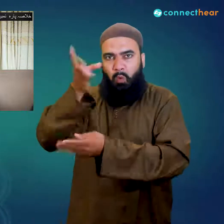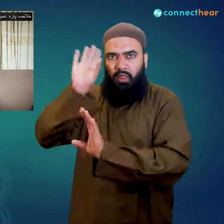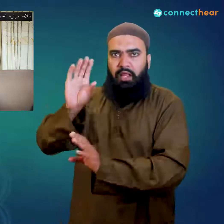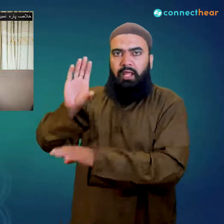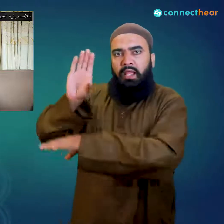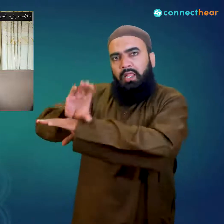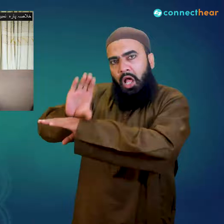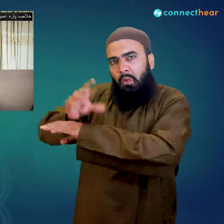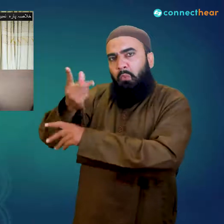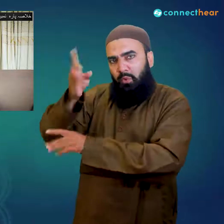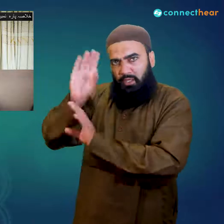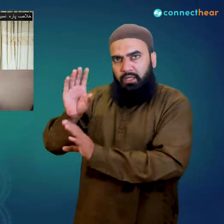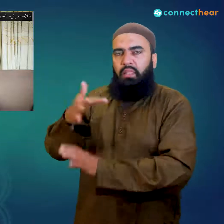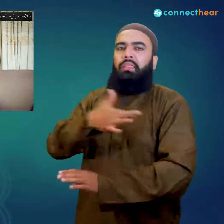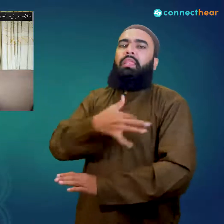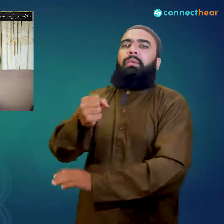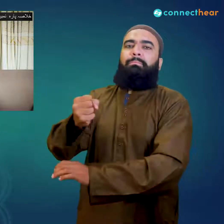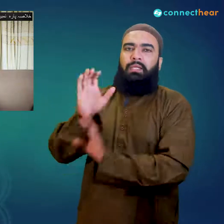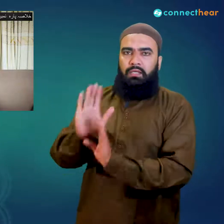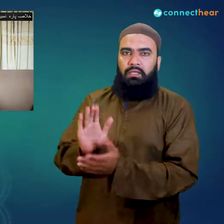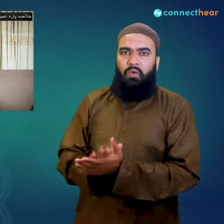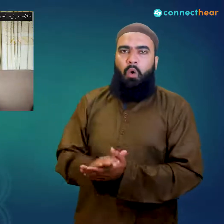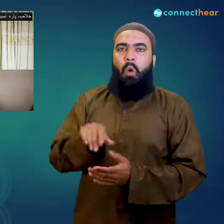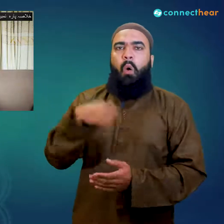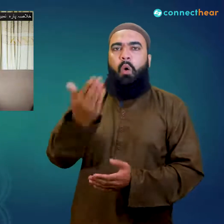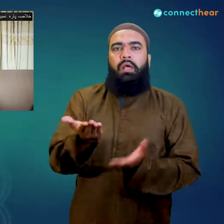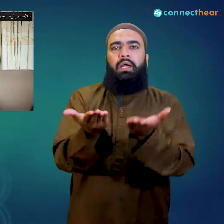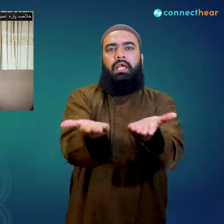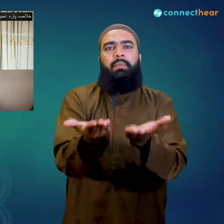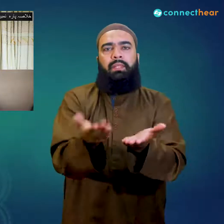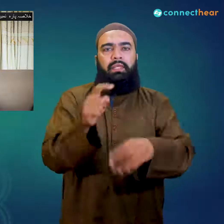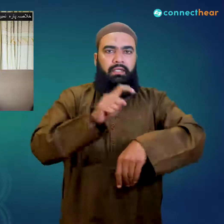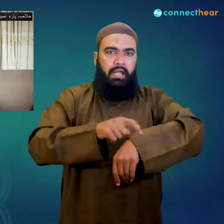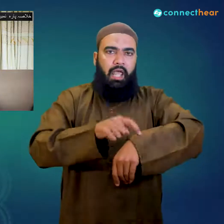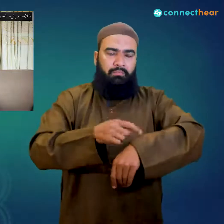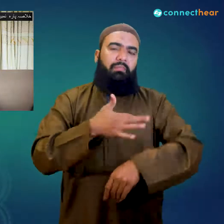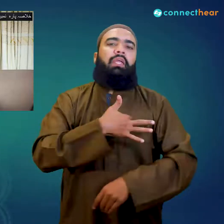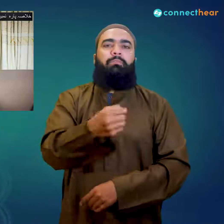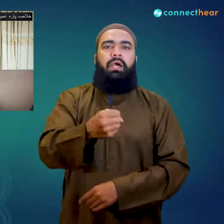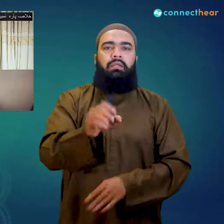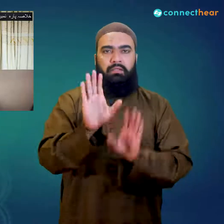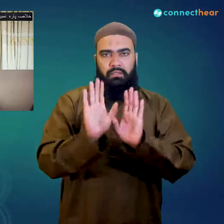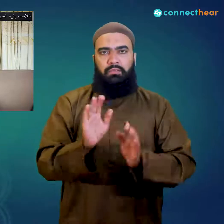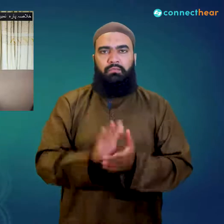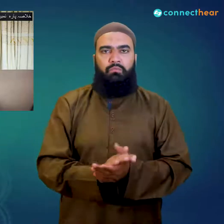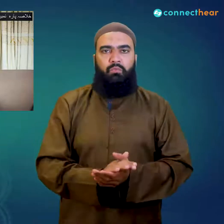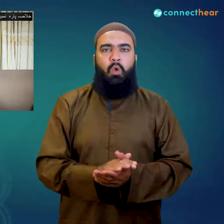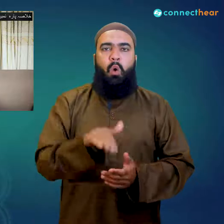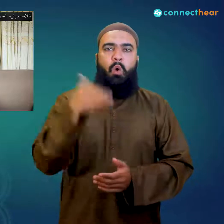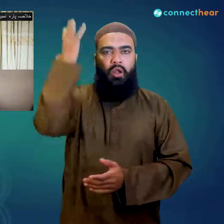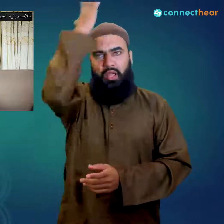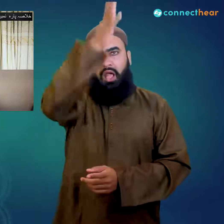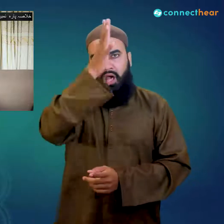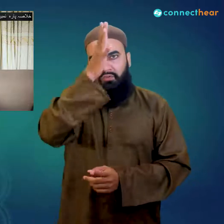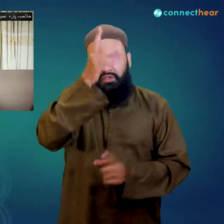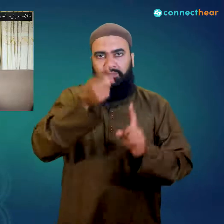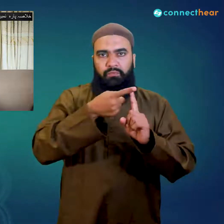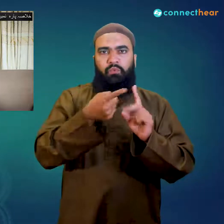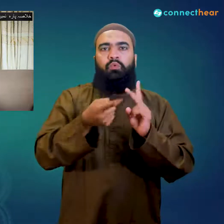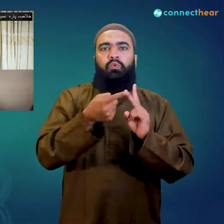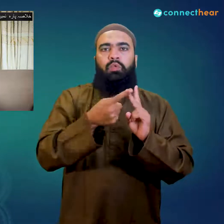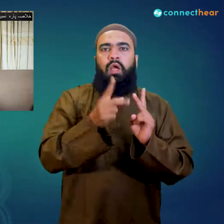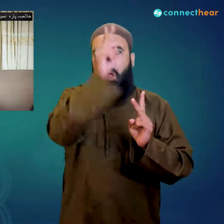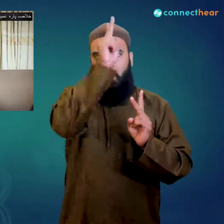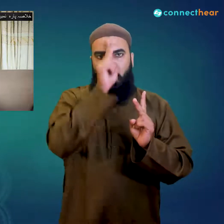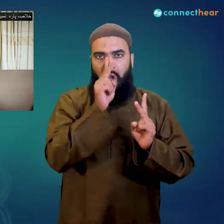اس پر بھی یقین رکھتے ہیں، اور آخرت پر بھی یہ لوگ یقین رکھتے ہیں۔ اسی طرح کافر اور منافقین کی نشانیاں بھی بیان کی